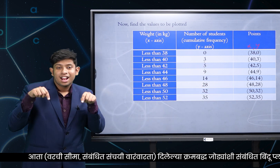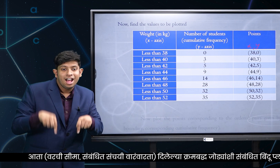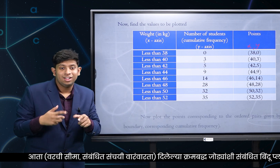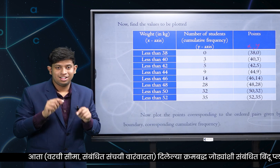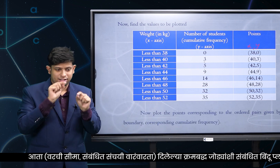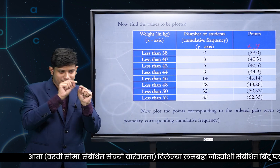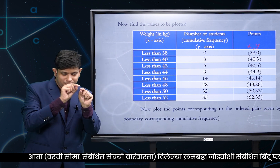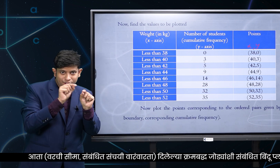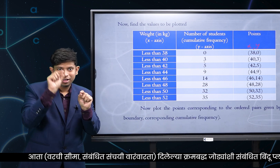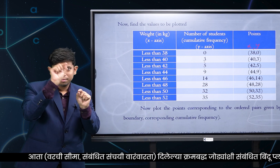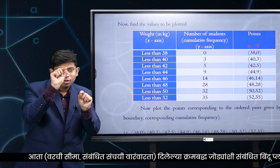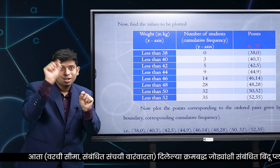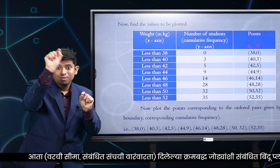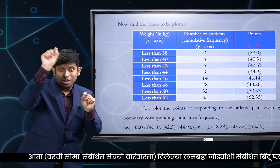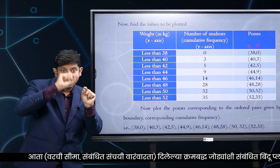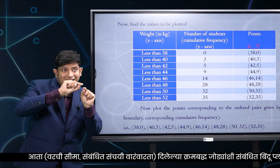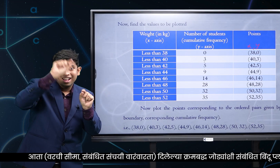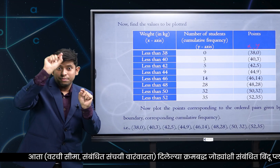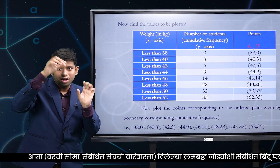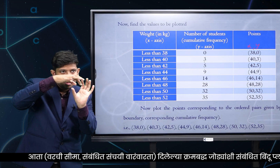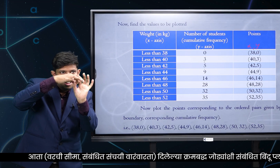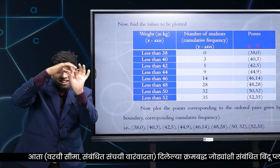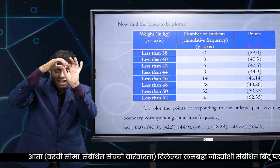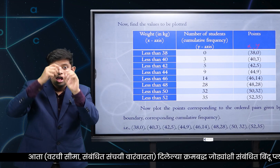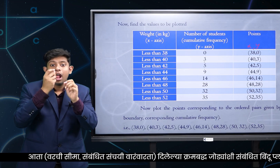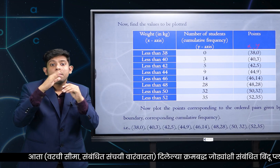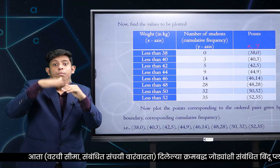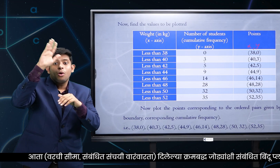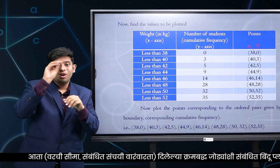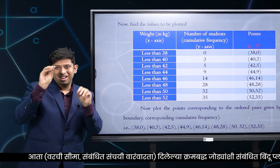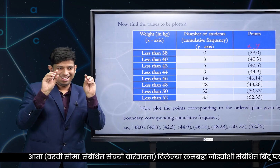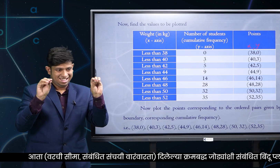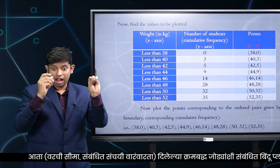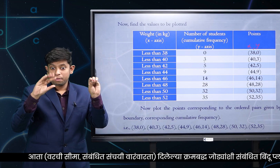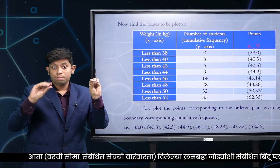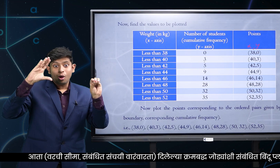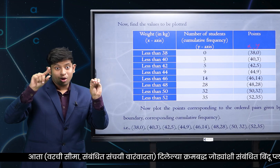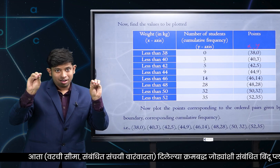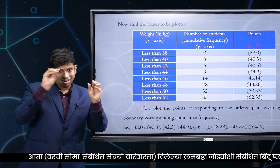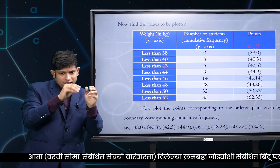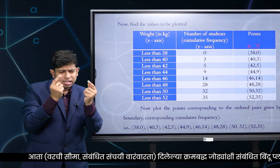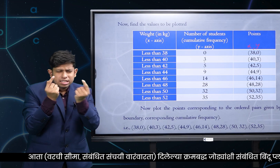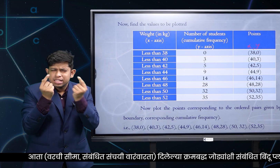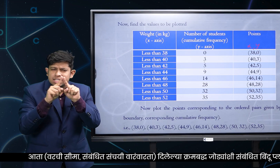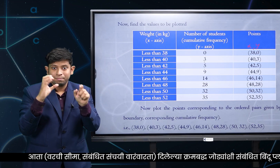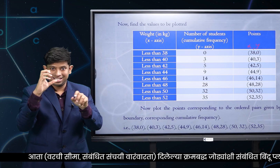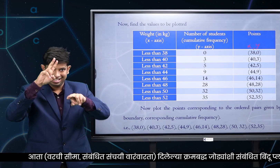आता वरची सीमा संबंधित व संचयी वारंवारता दिलेल्या क्रमबद्ध जोड्यांशी संबंधित बिंदू प्लॉट करा.